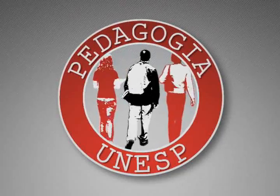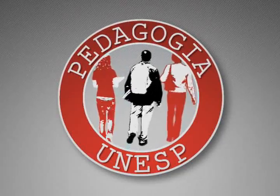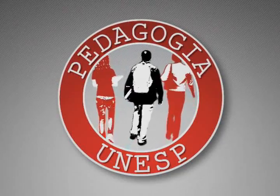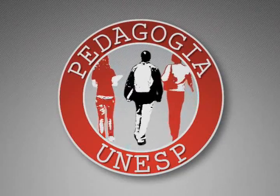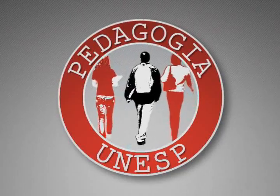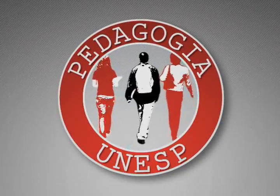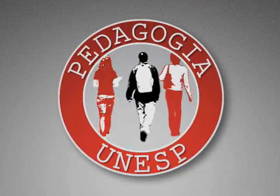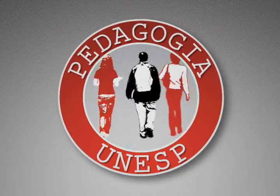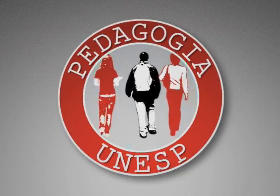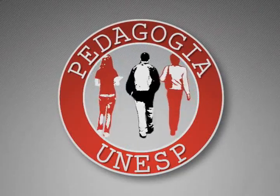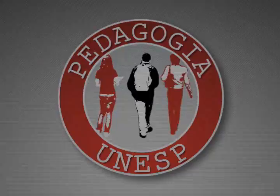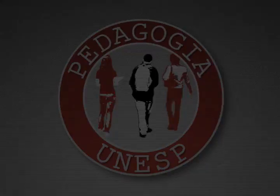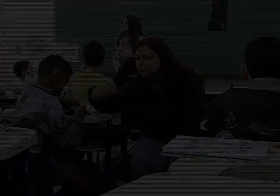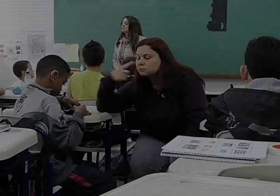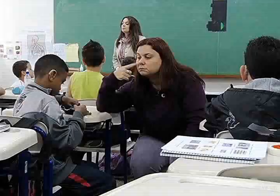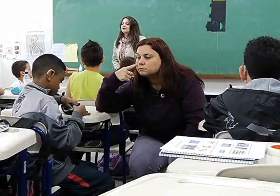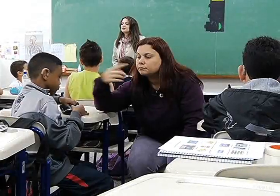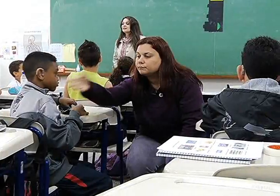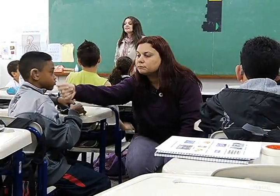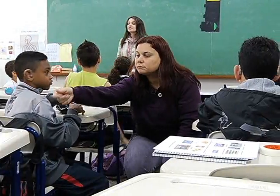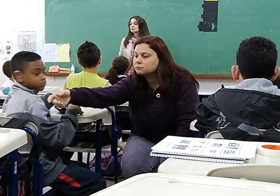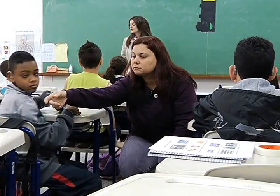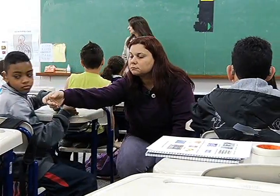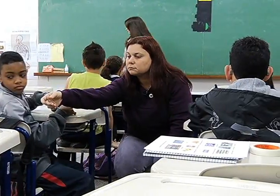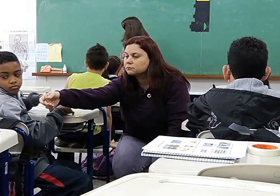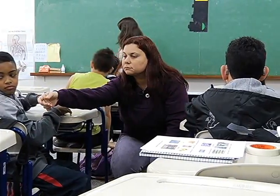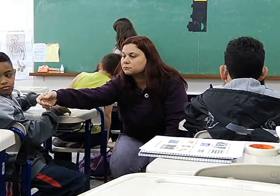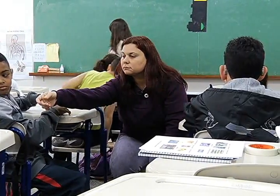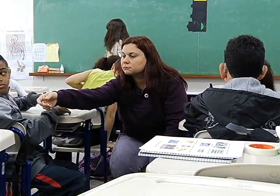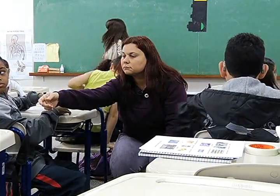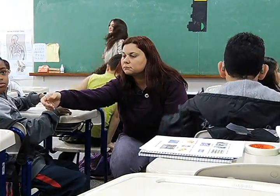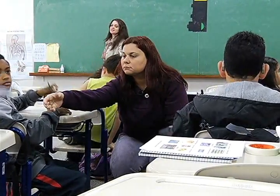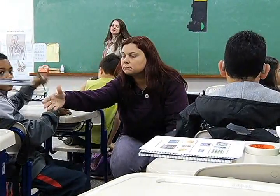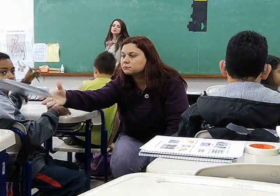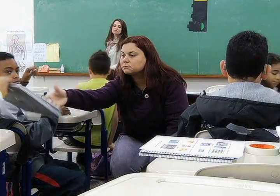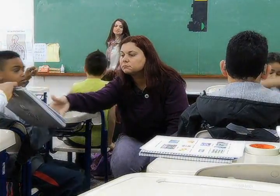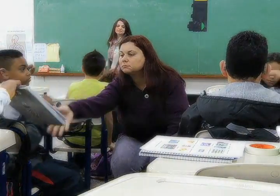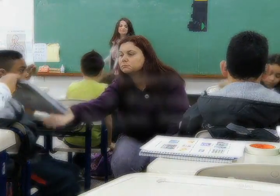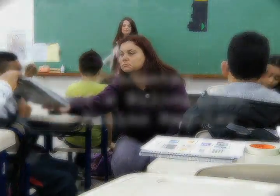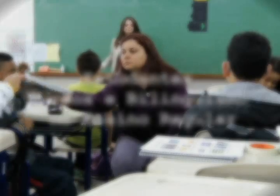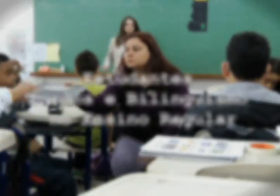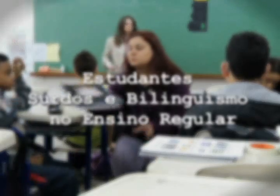Pronto, já guardaram? Então peguem um caderno de português, a gente vai fazer a rotina, tá?